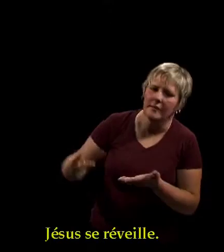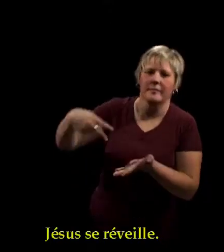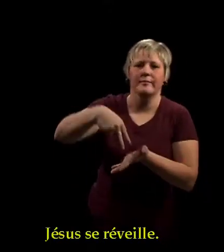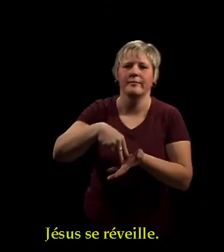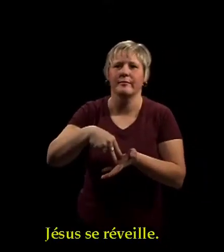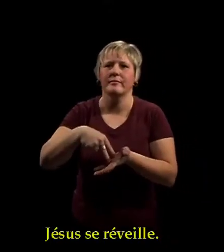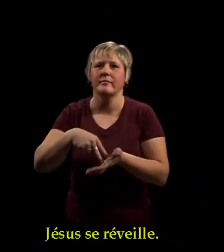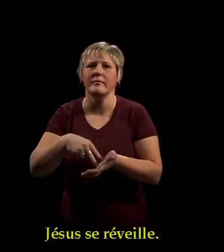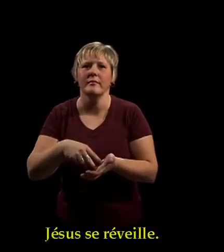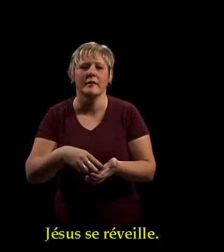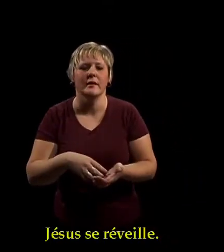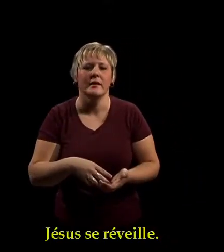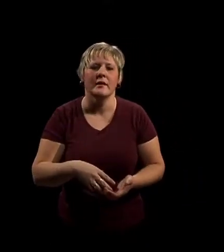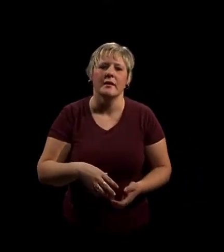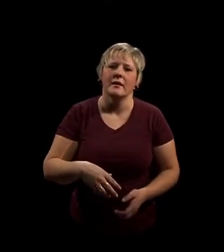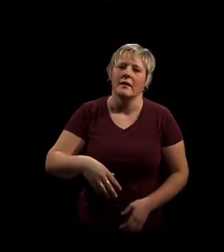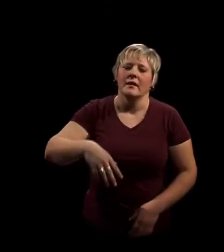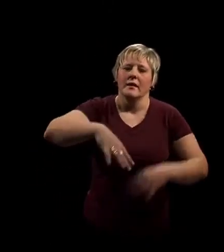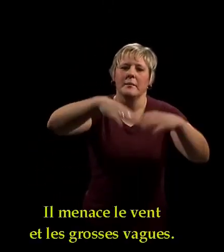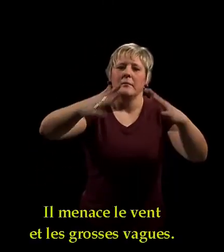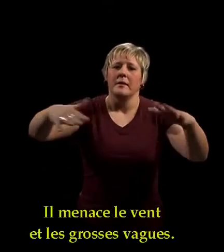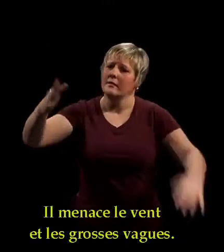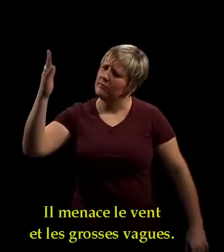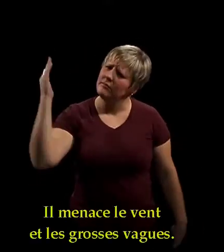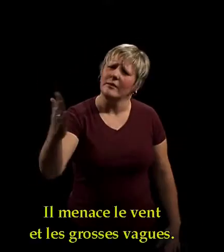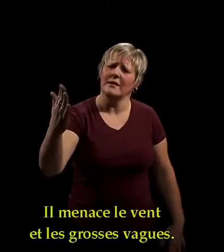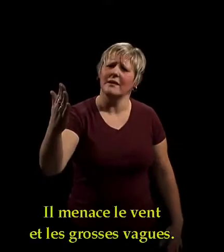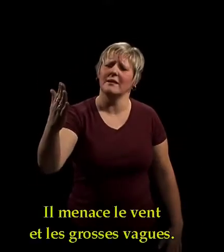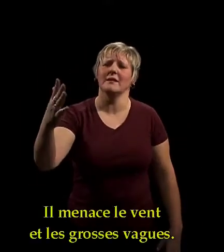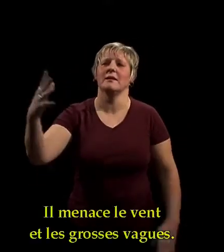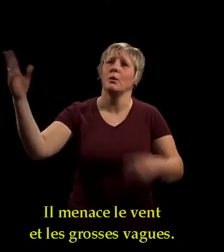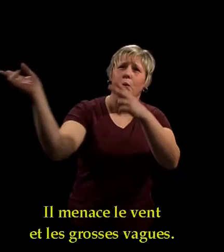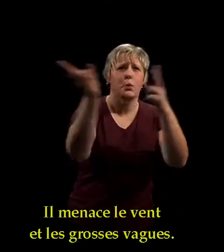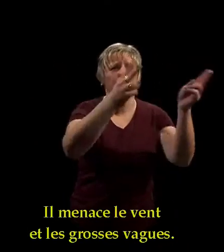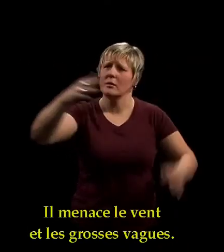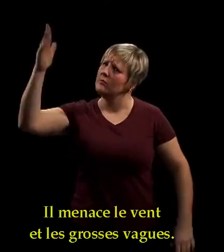Jésus se réveille. Il menace le vent et les grosses vagues.